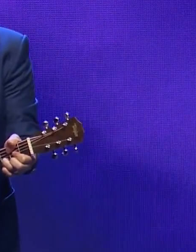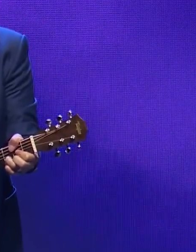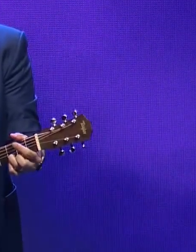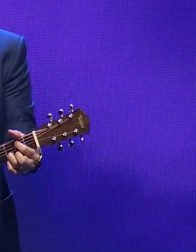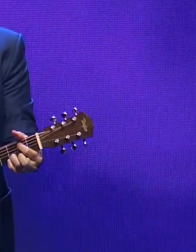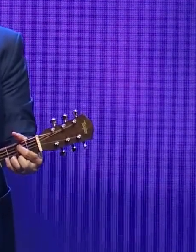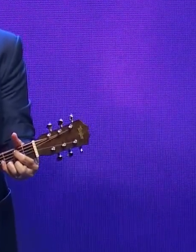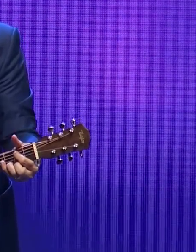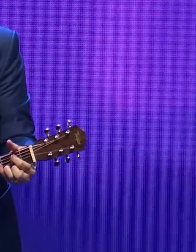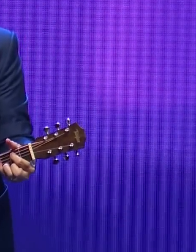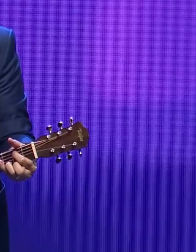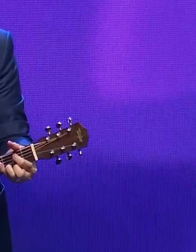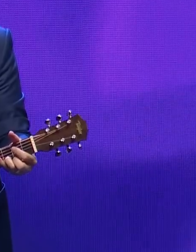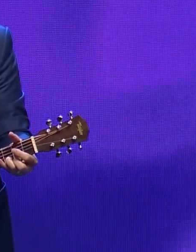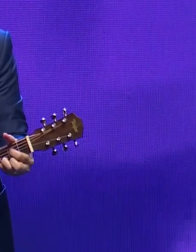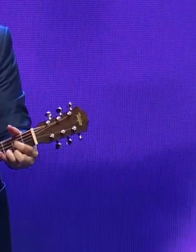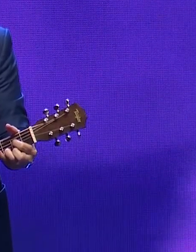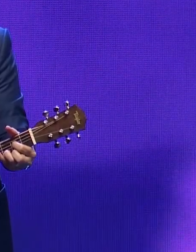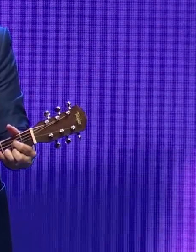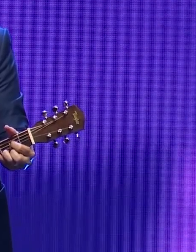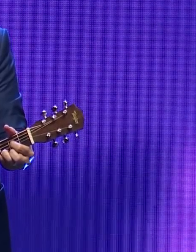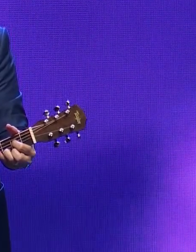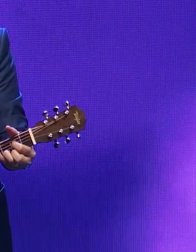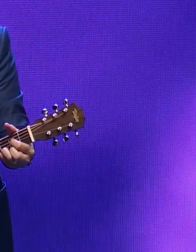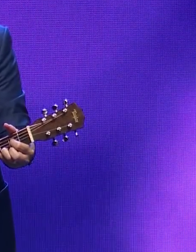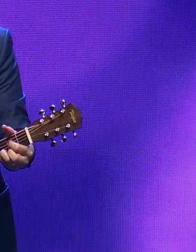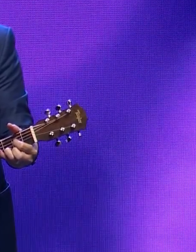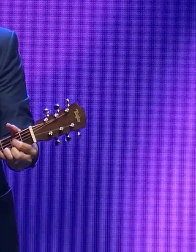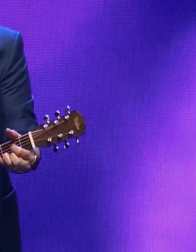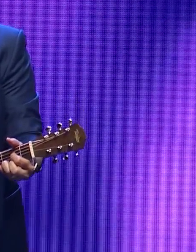Ku kan tenang bersamamu,